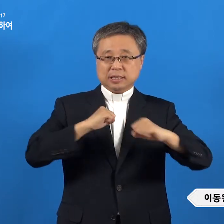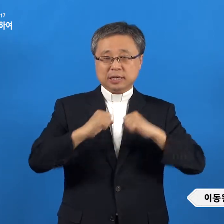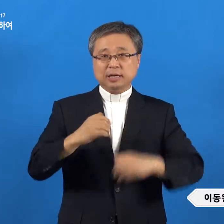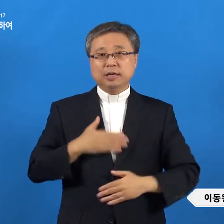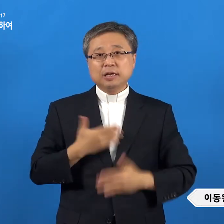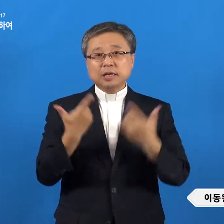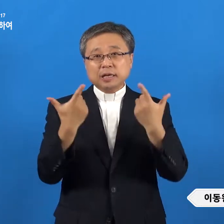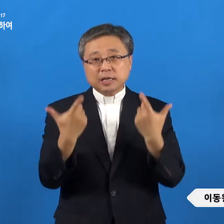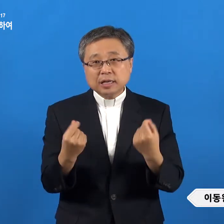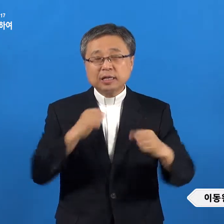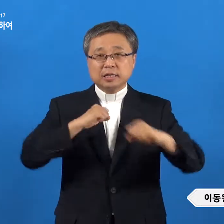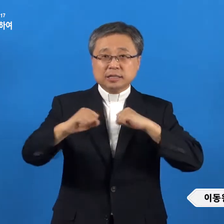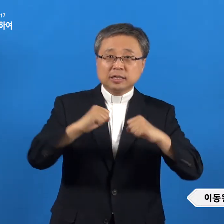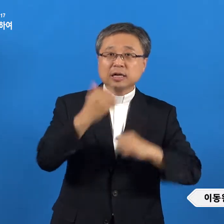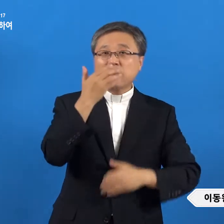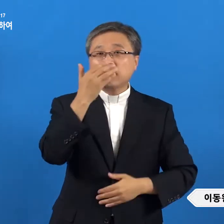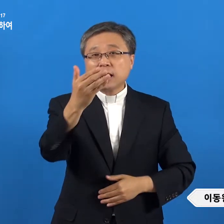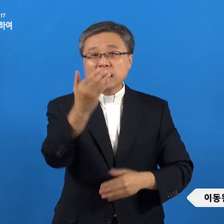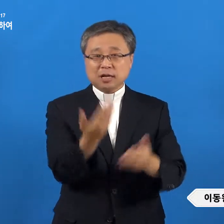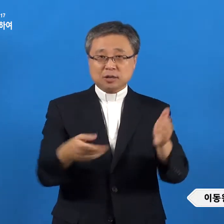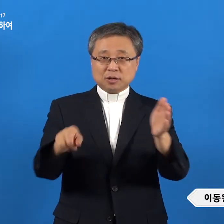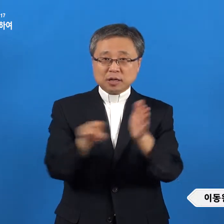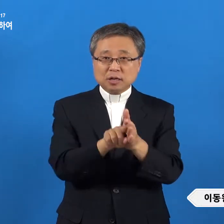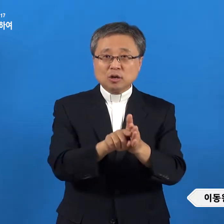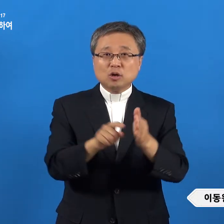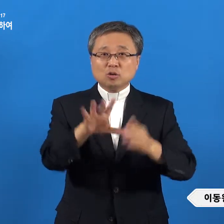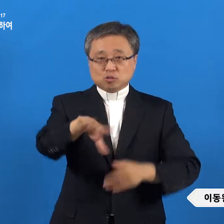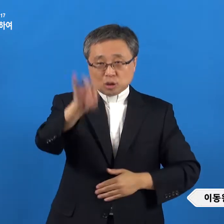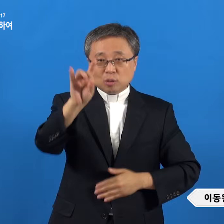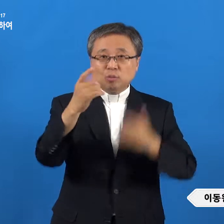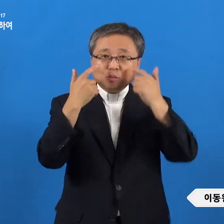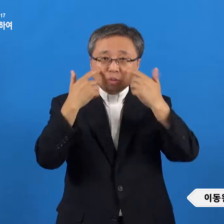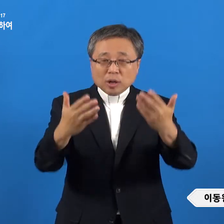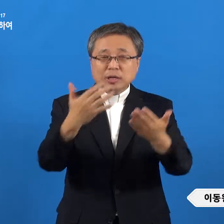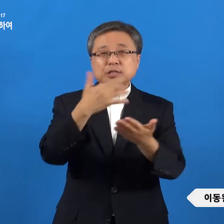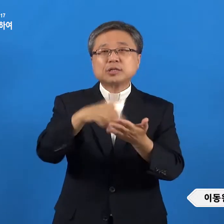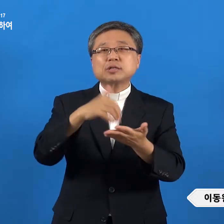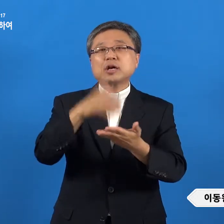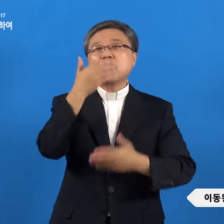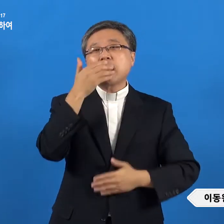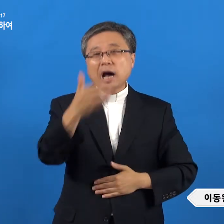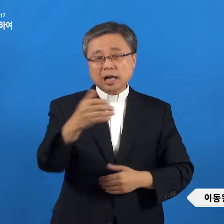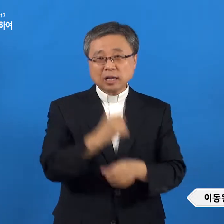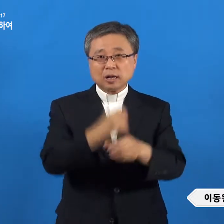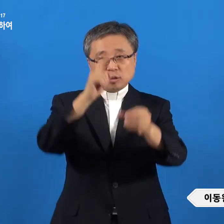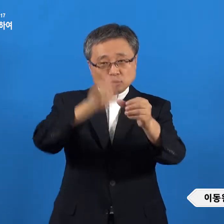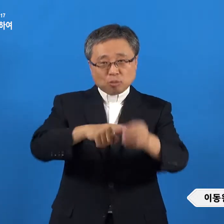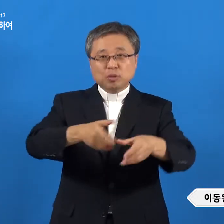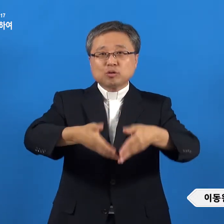그는 이런 실천이 가능하기 위해서는 우선 분명하고 측정 가능한 목표를 수립하라고